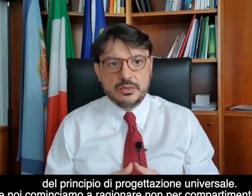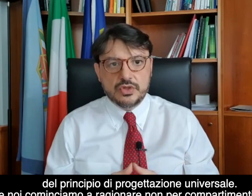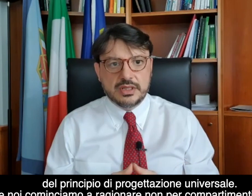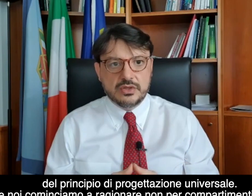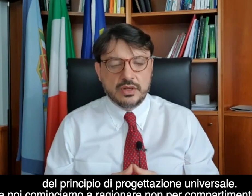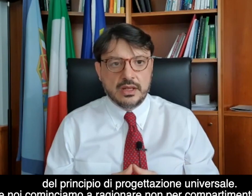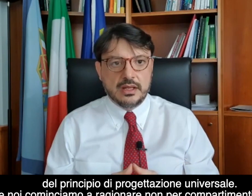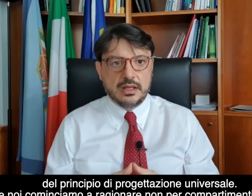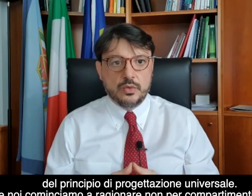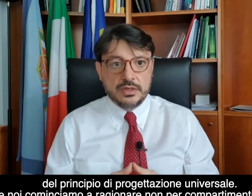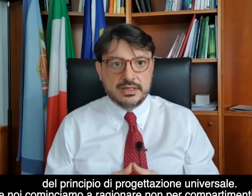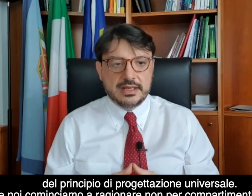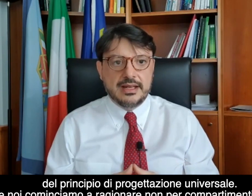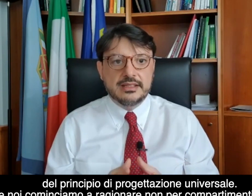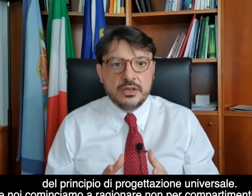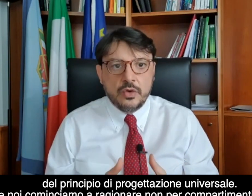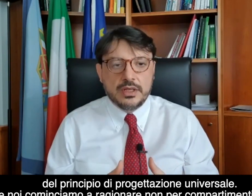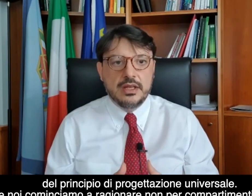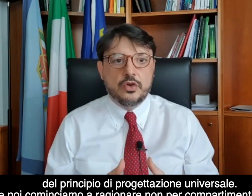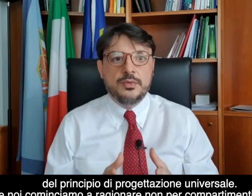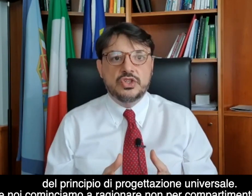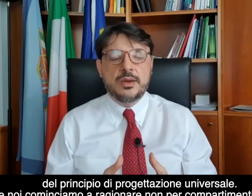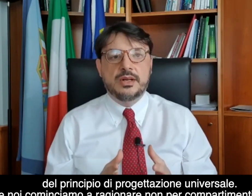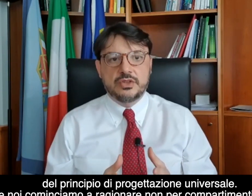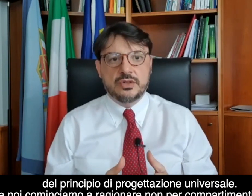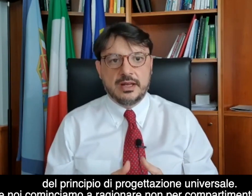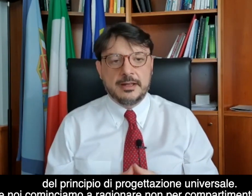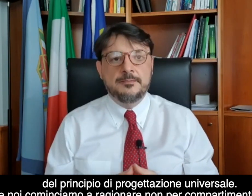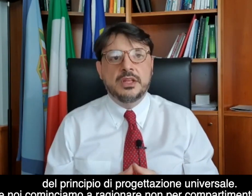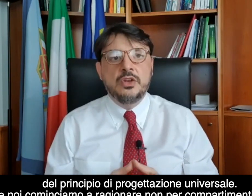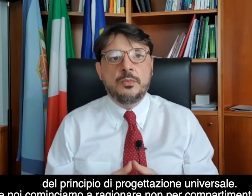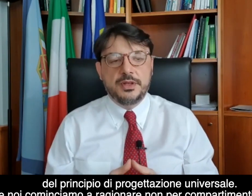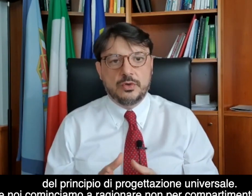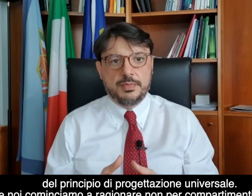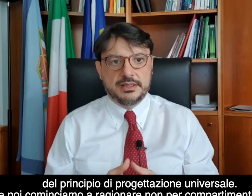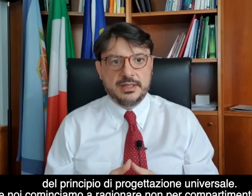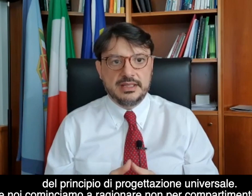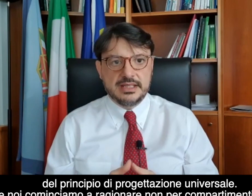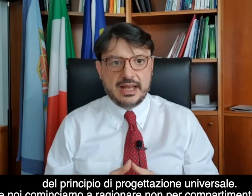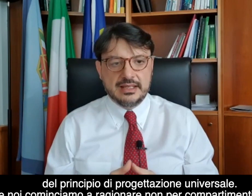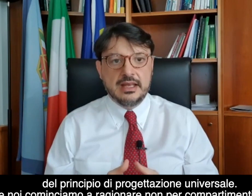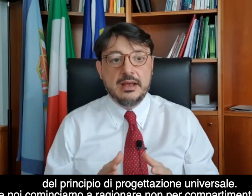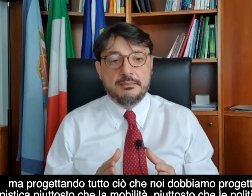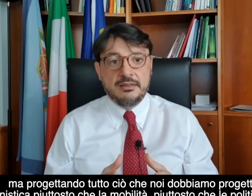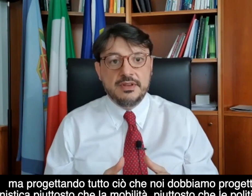progettazione universale se noi cominciamo a ragionare non per compartimenti stagni ma invece